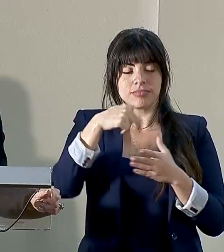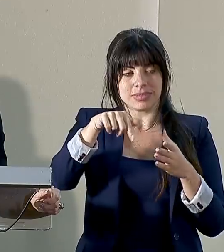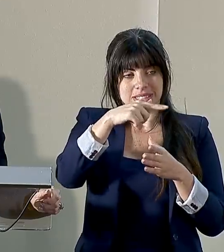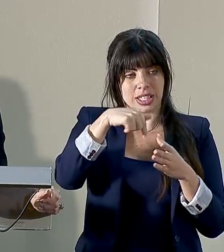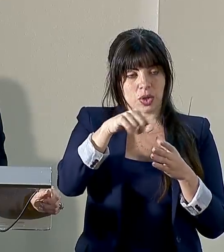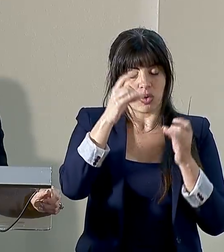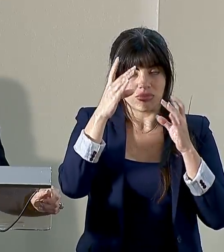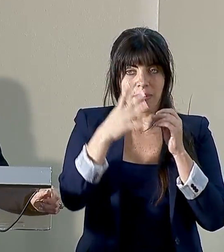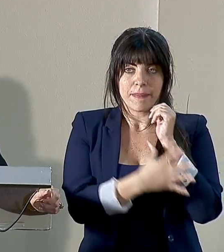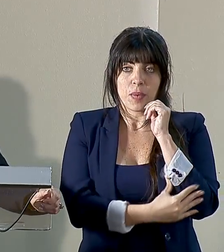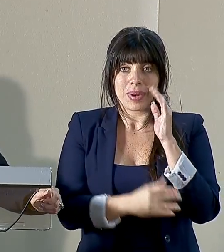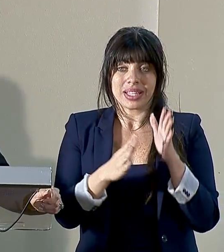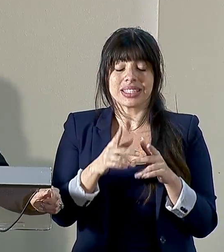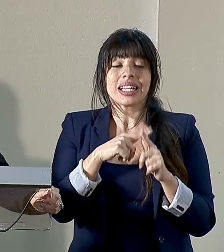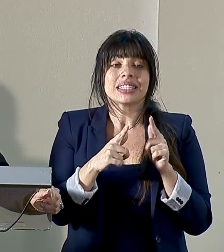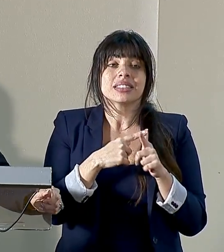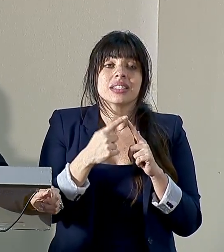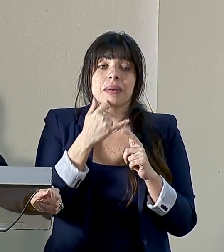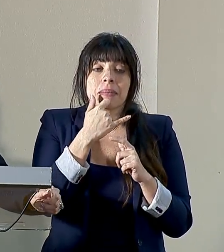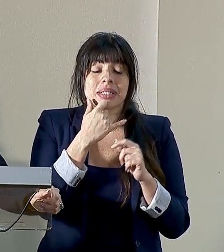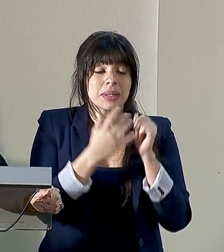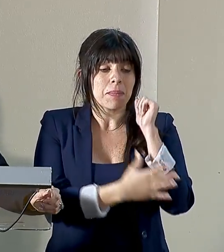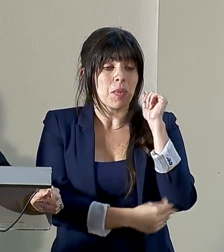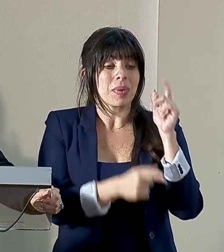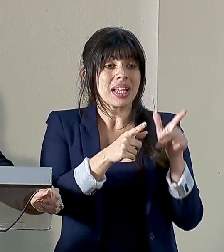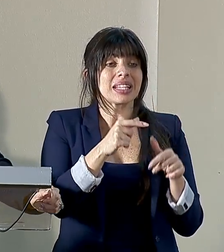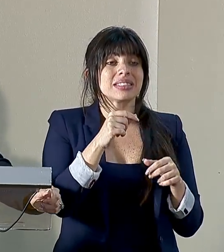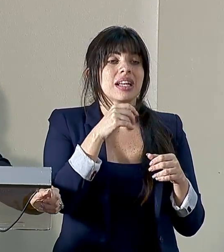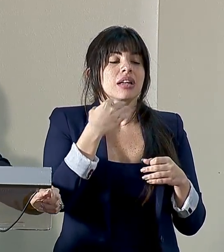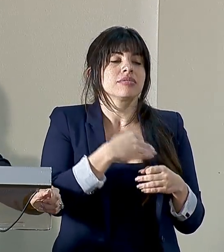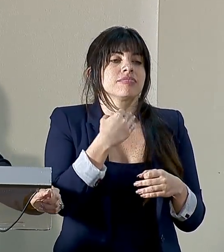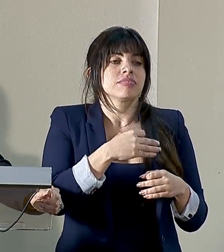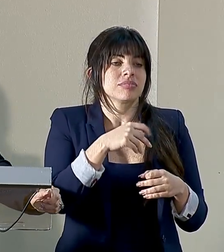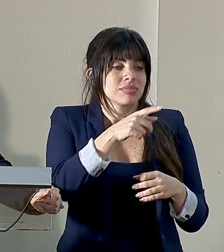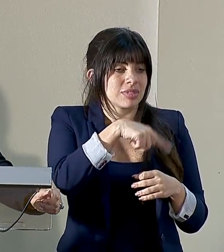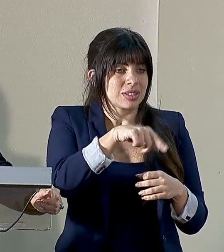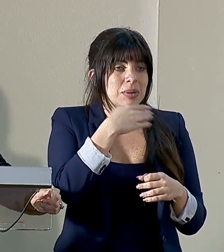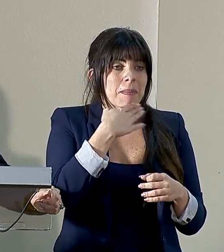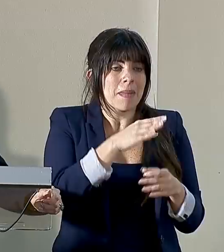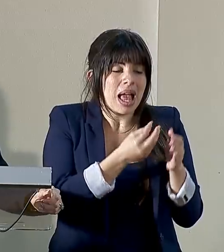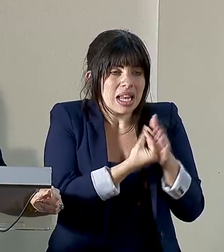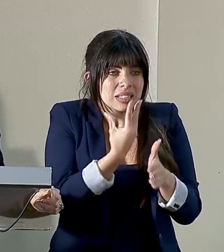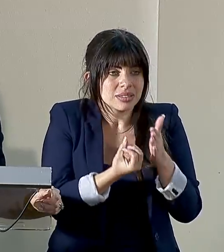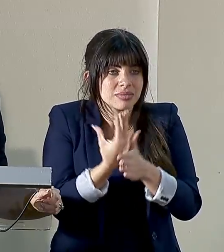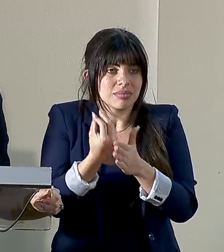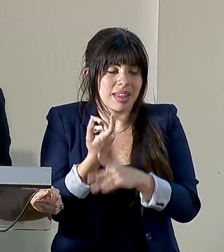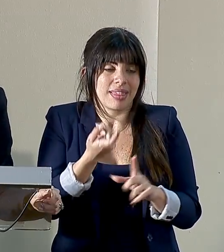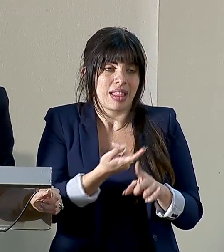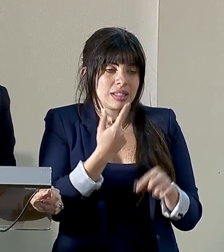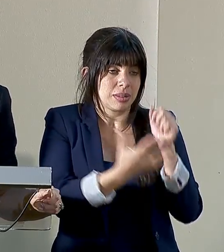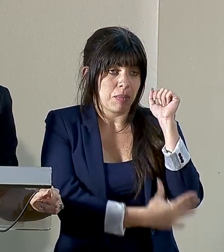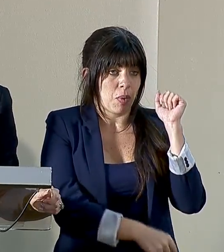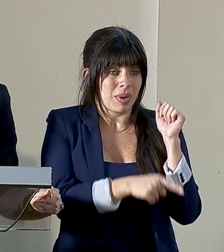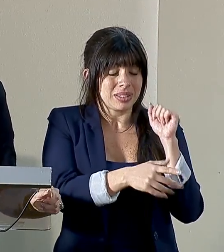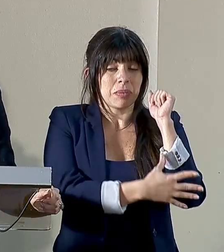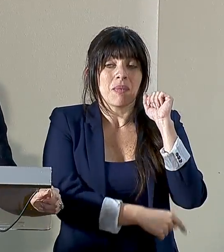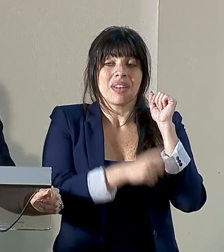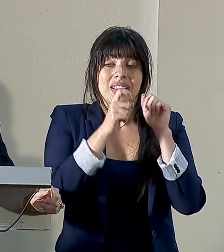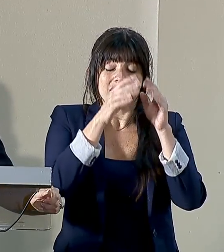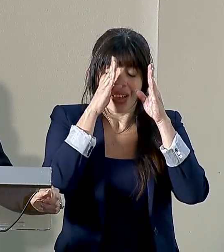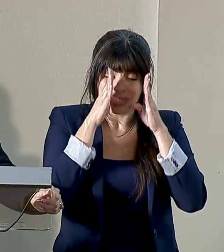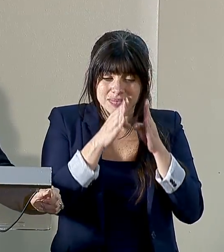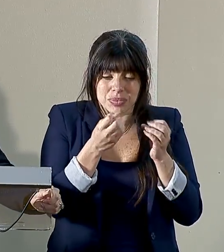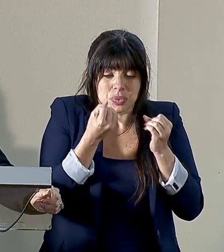que es la pobreza. Y es que la pobreza es el caldo de cultivo de todos estos males. Y es que la pobreza se tiene que abarcar